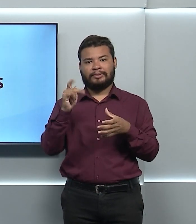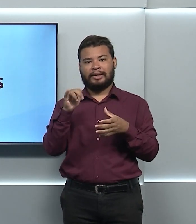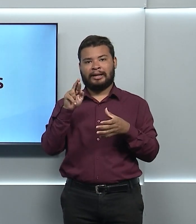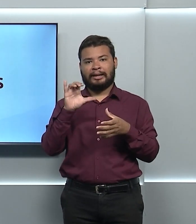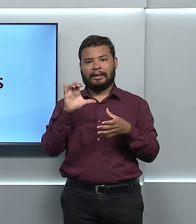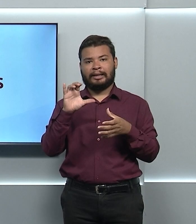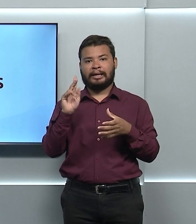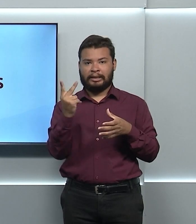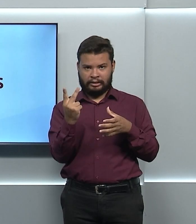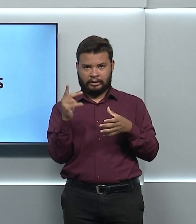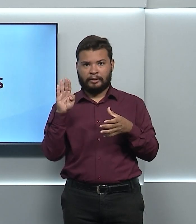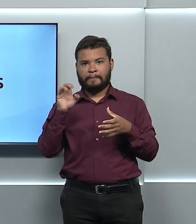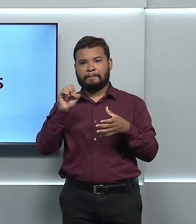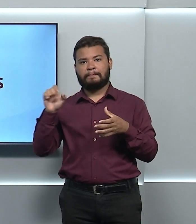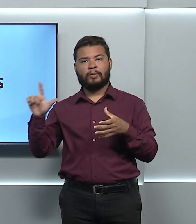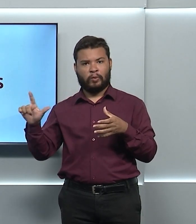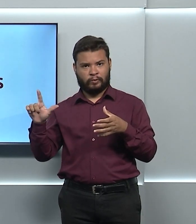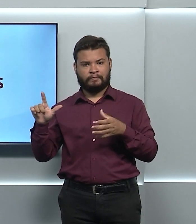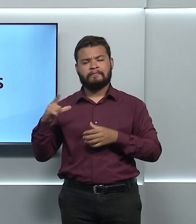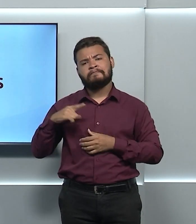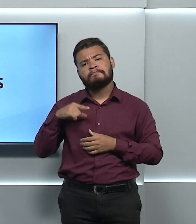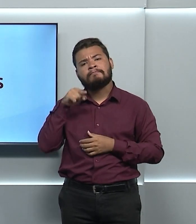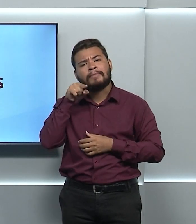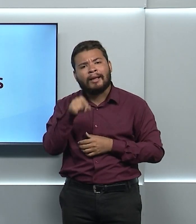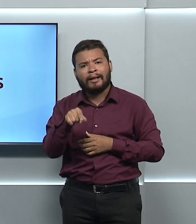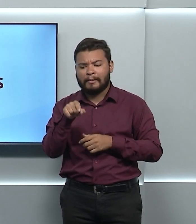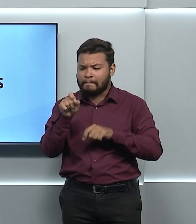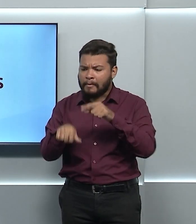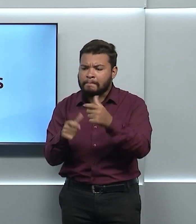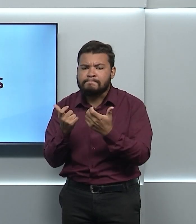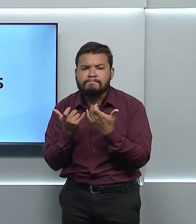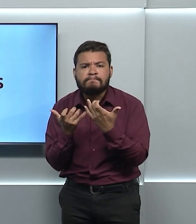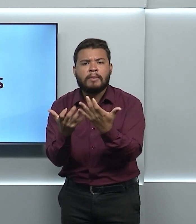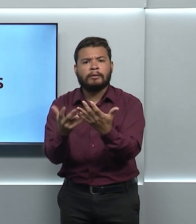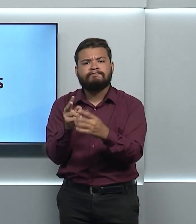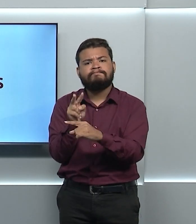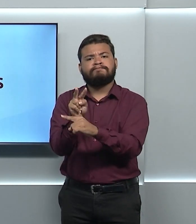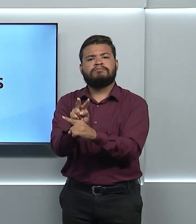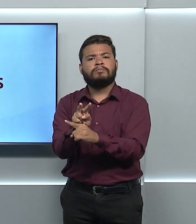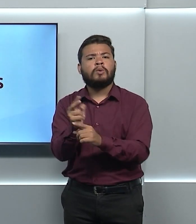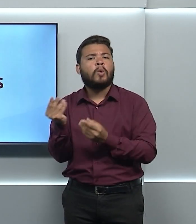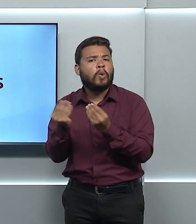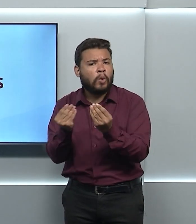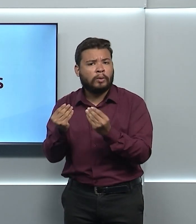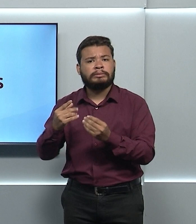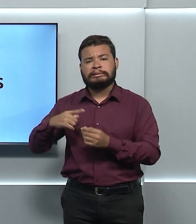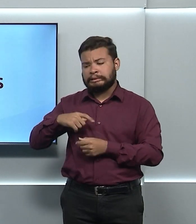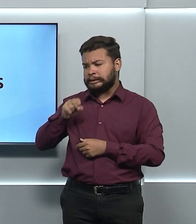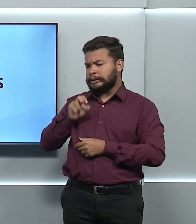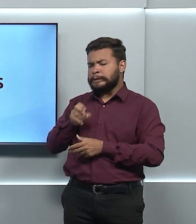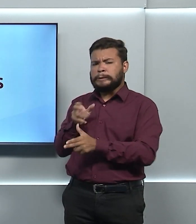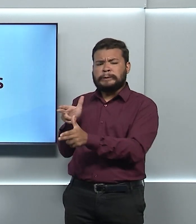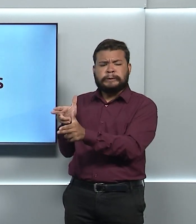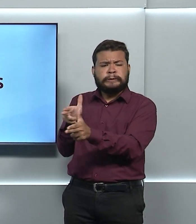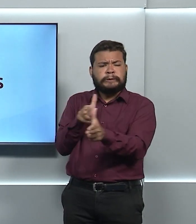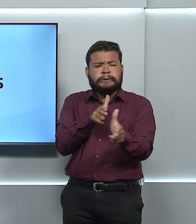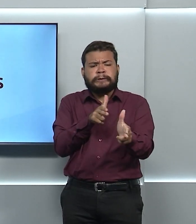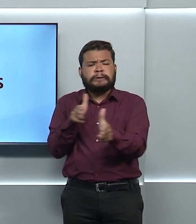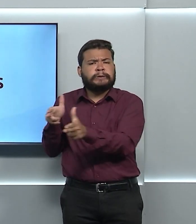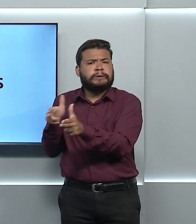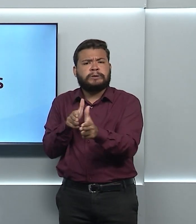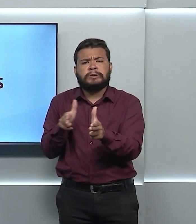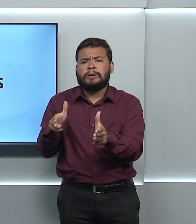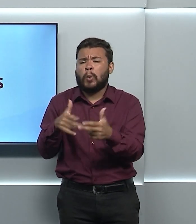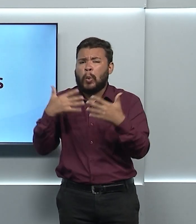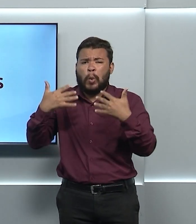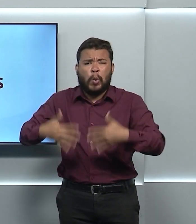produção dessas áreas plantadas, são utilizados milhões de litros de agrotóxicos e fertilizantes,